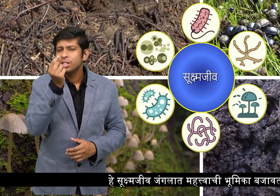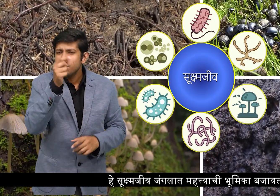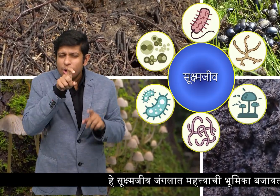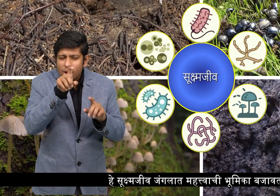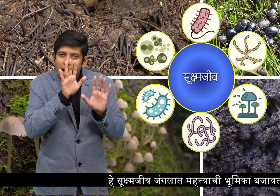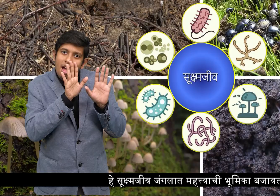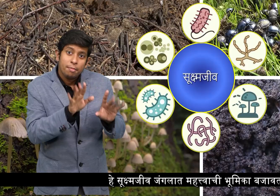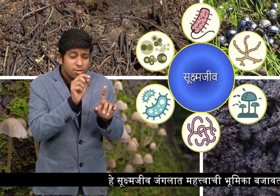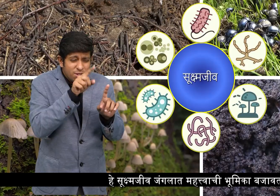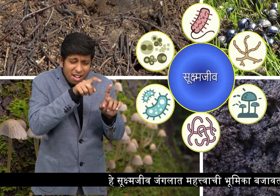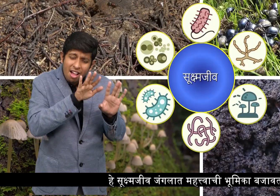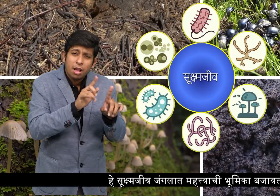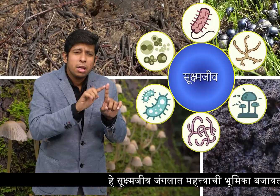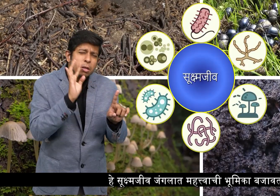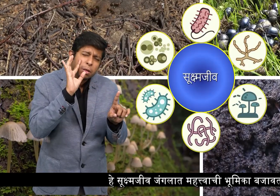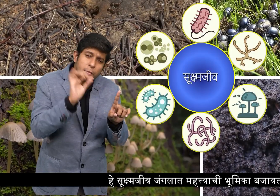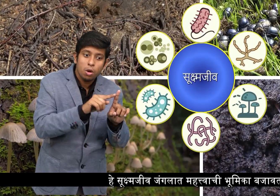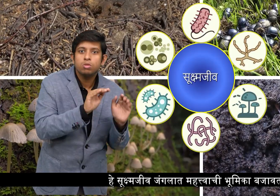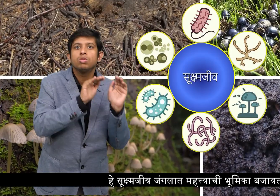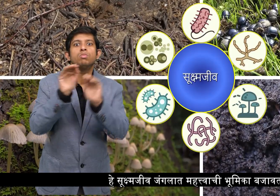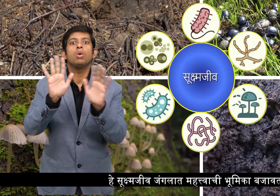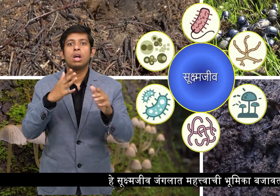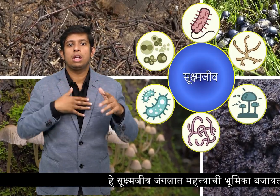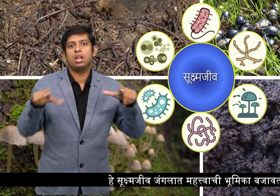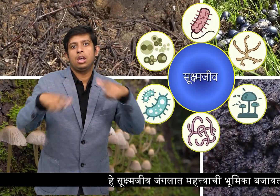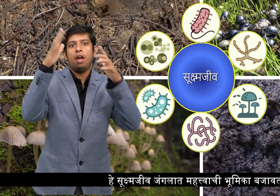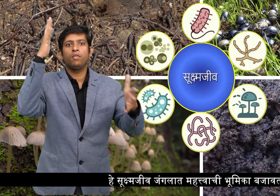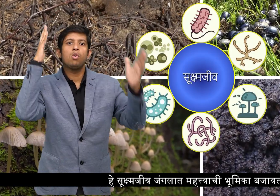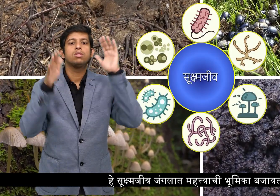हे सूक्ष्म जीव जंगलात महत्त्वाची भूमिका बजावतात.